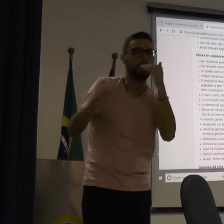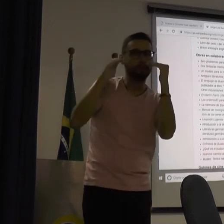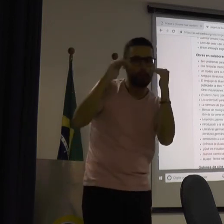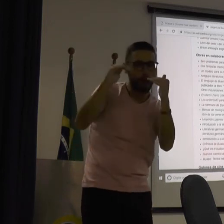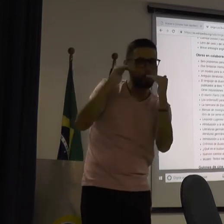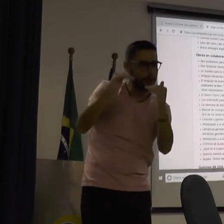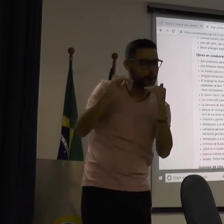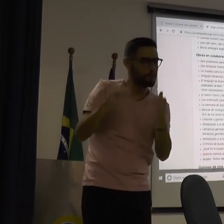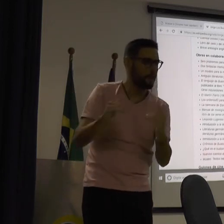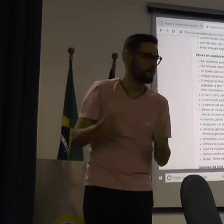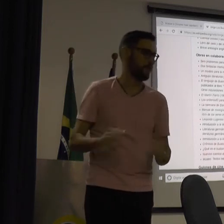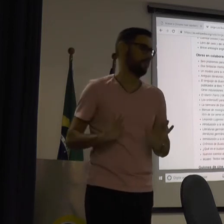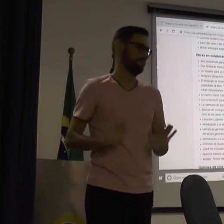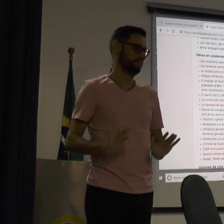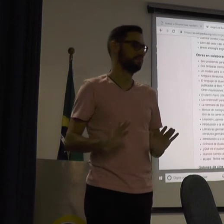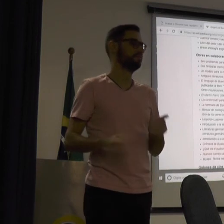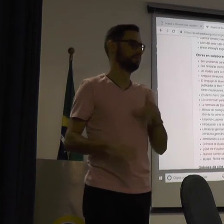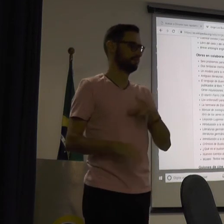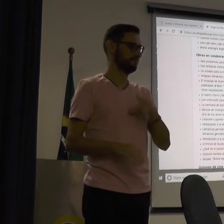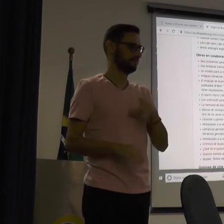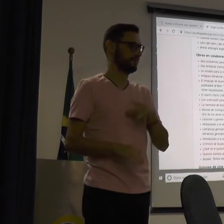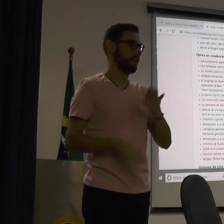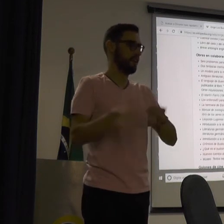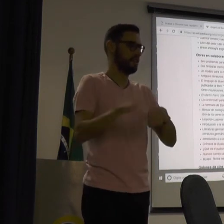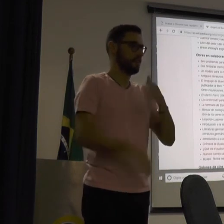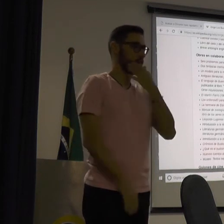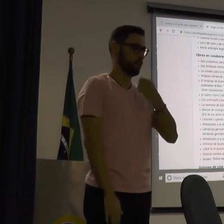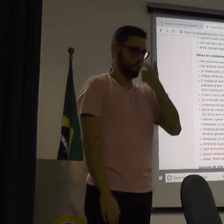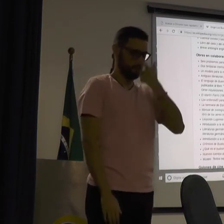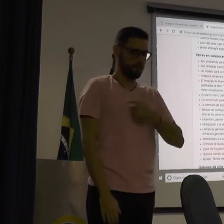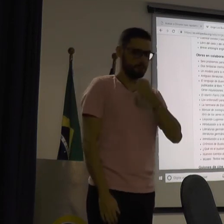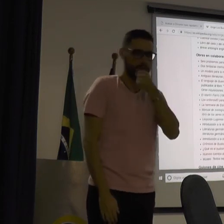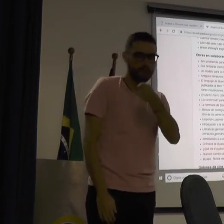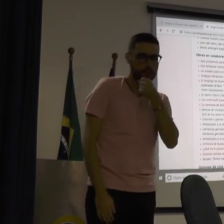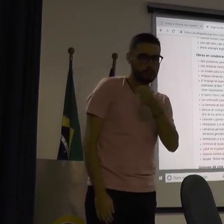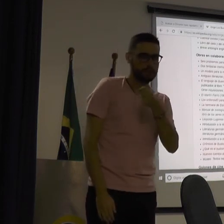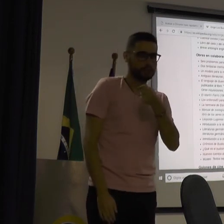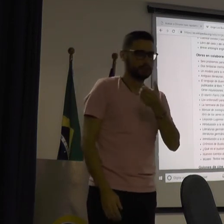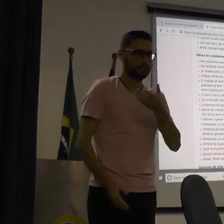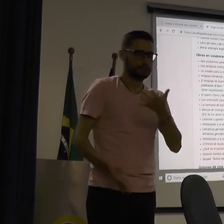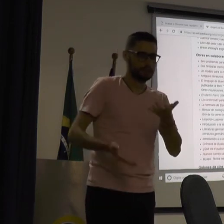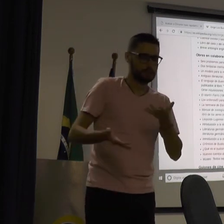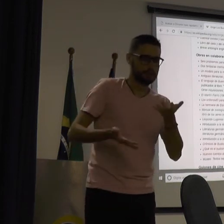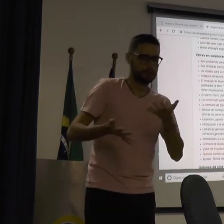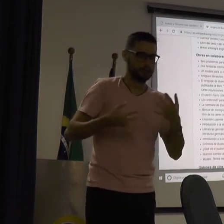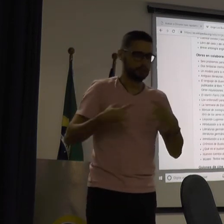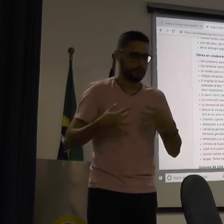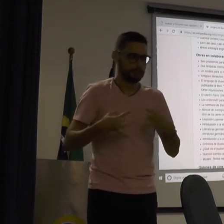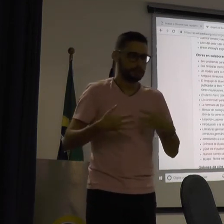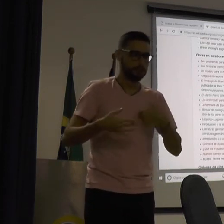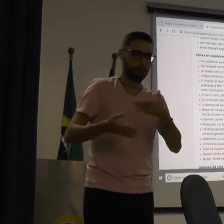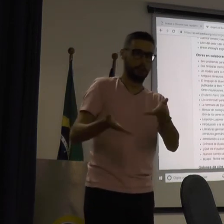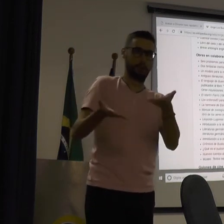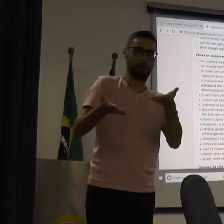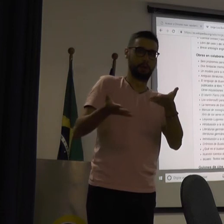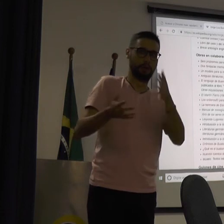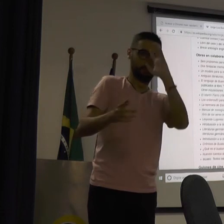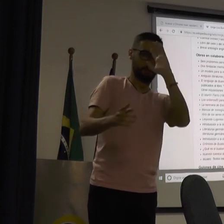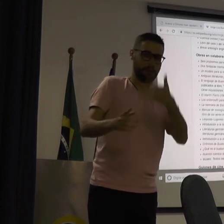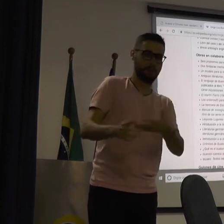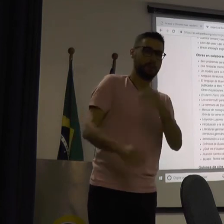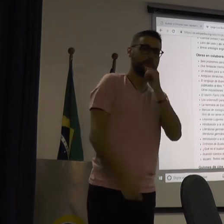acha? De repente, por exemplo, o entrevistador é favorável, digamos, ao